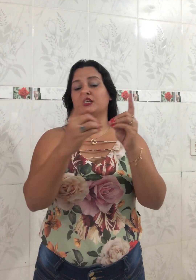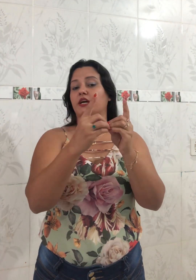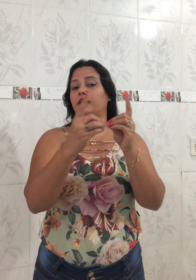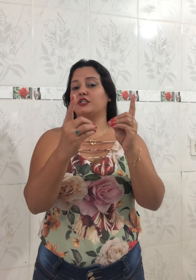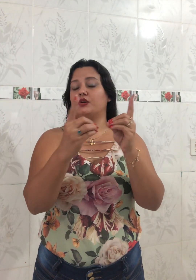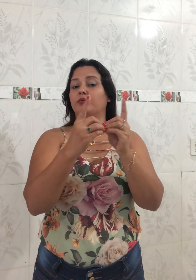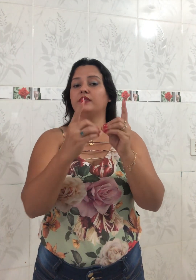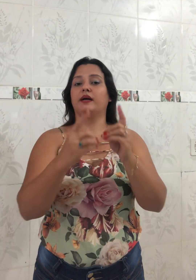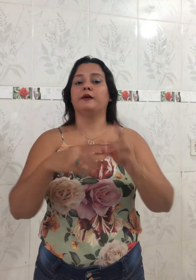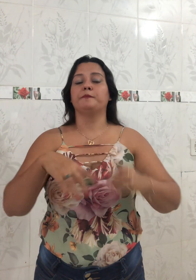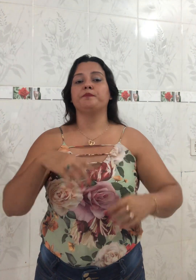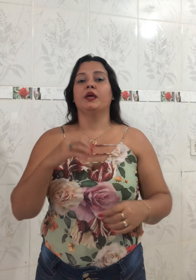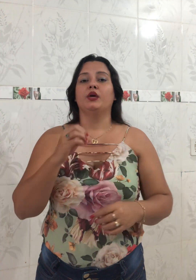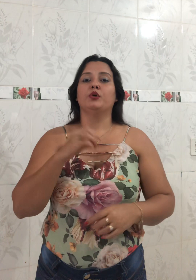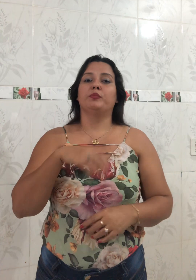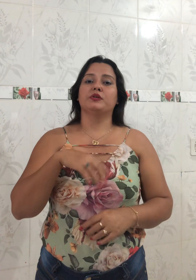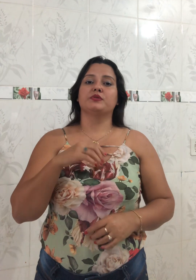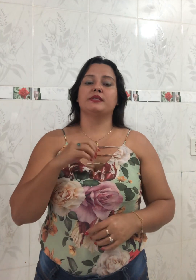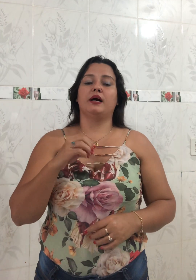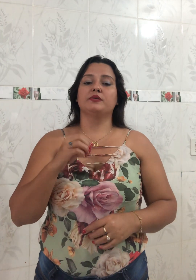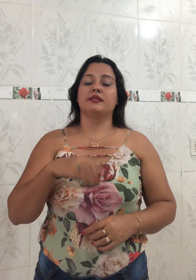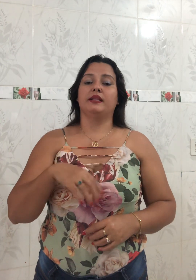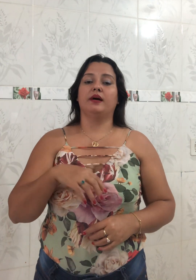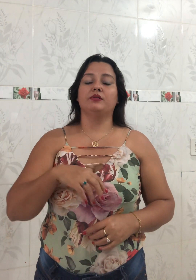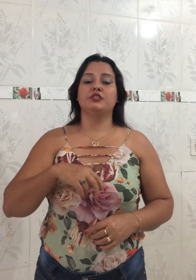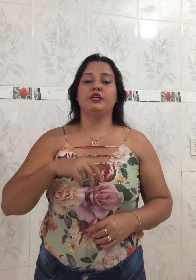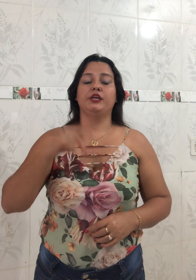achar, de encontrar. Eu posso usar o sinal de